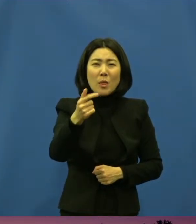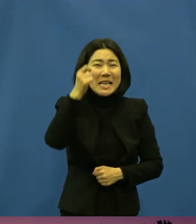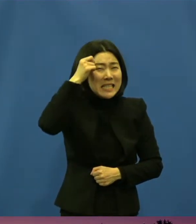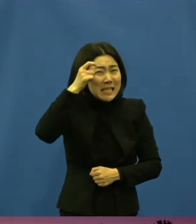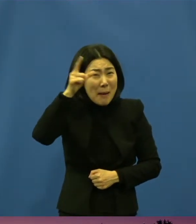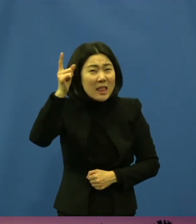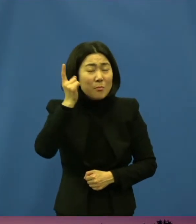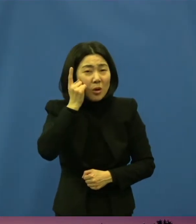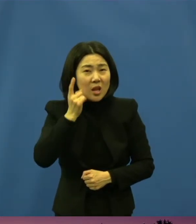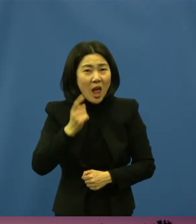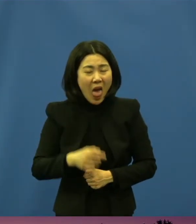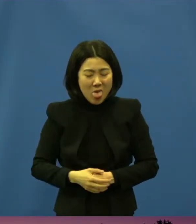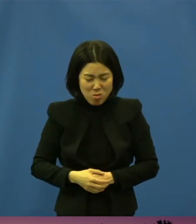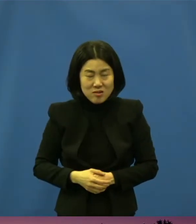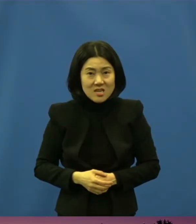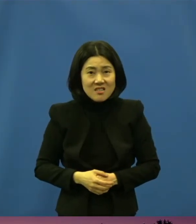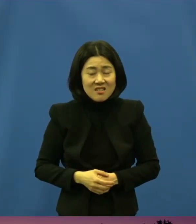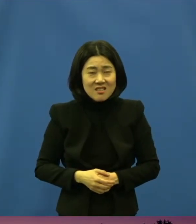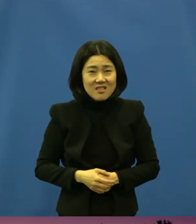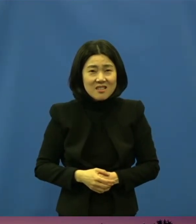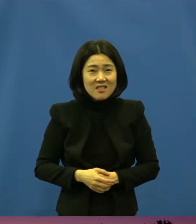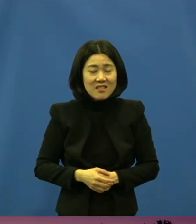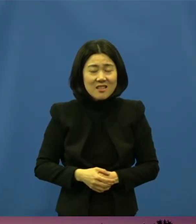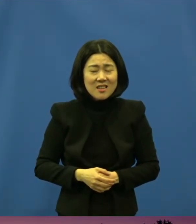그리고 집에도 TV